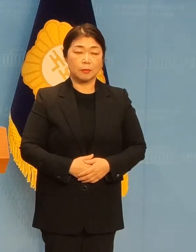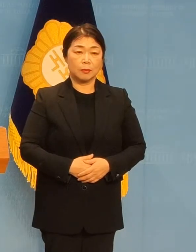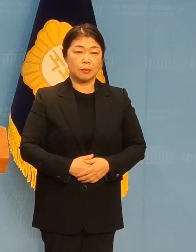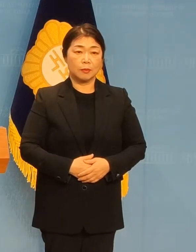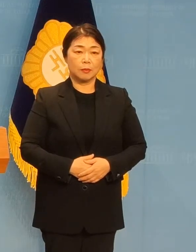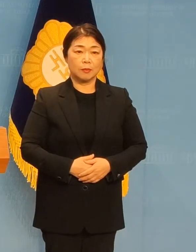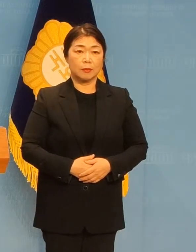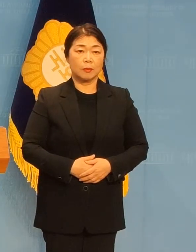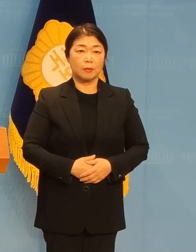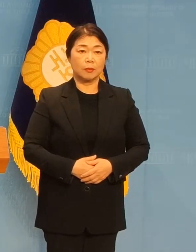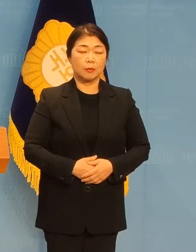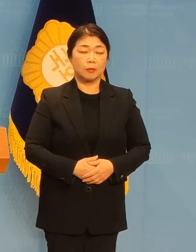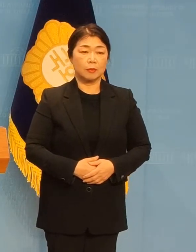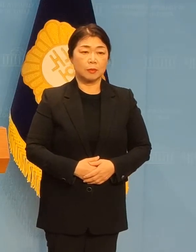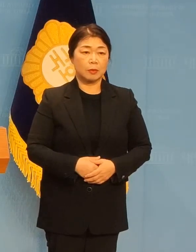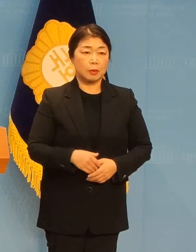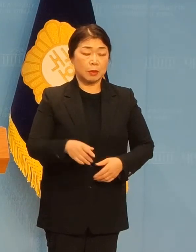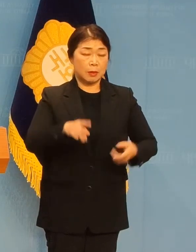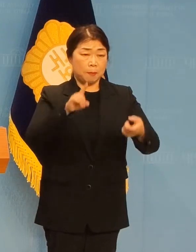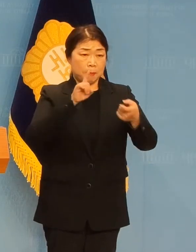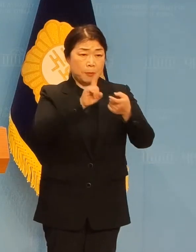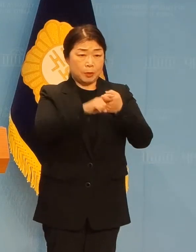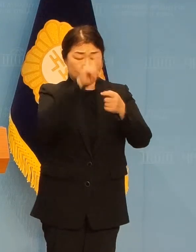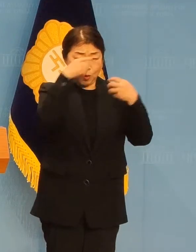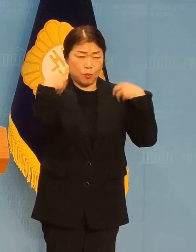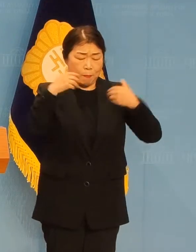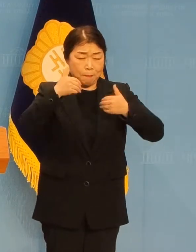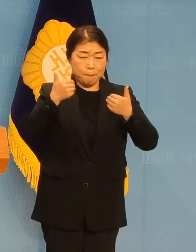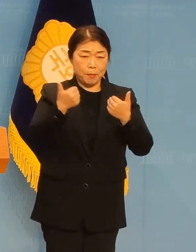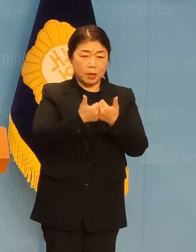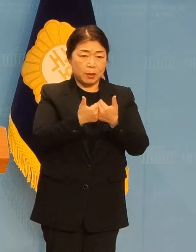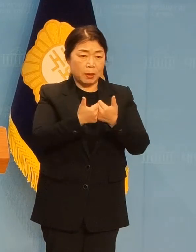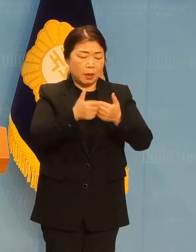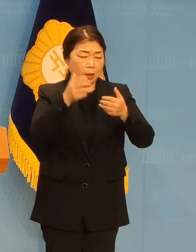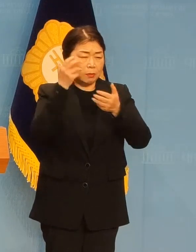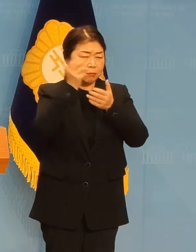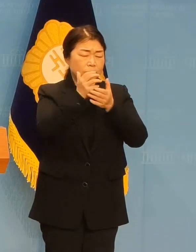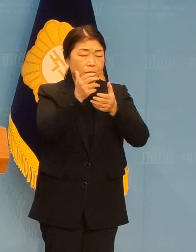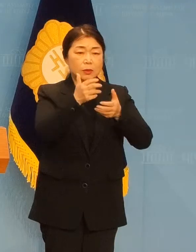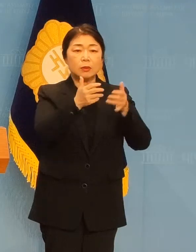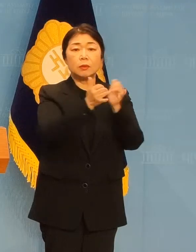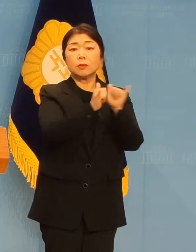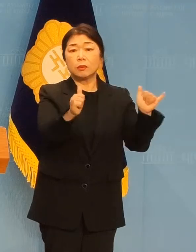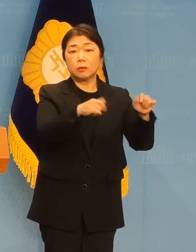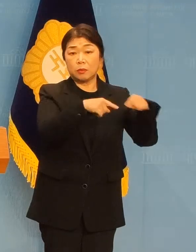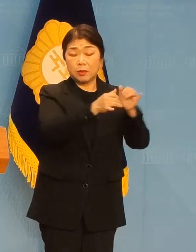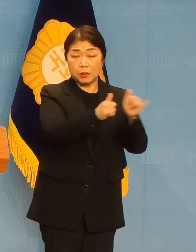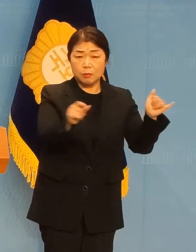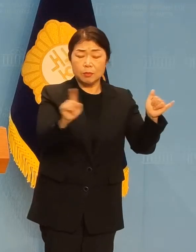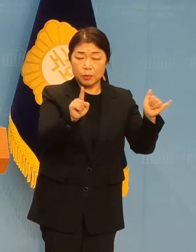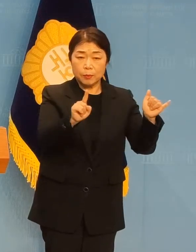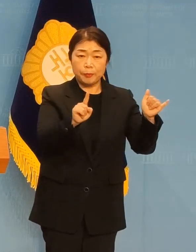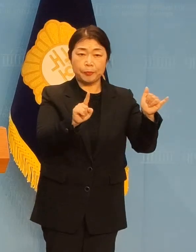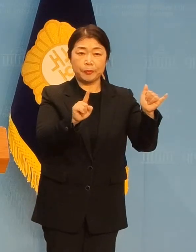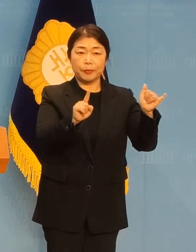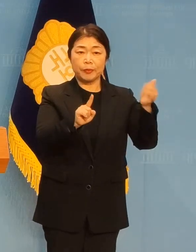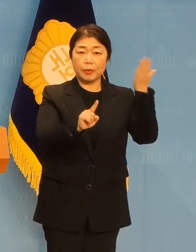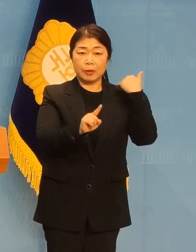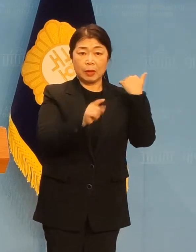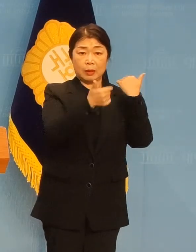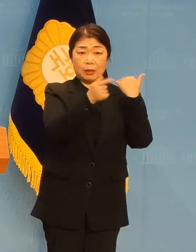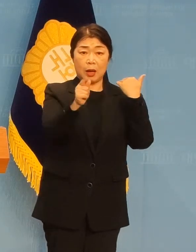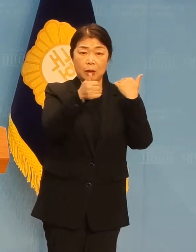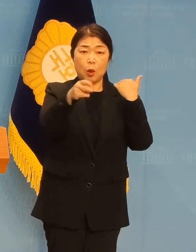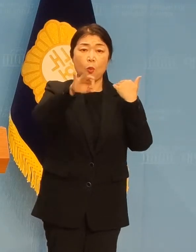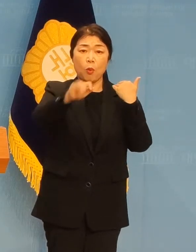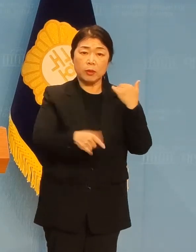허무망상 구구 정치인 나경원 의원을 고발합니다. 지난 2일 나경원 의원이 진보당 국회의원들이 기어코